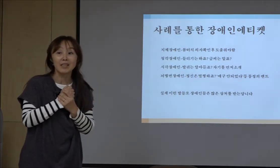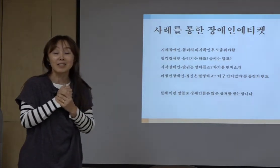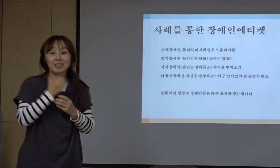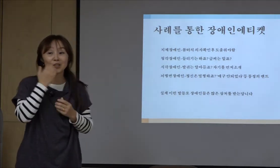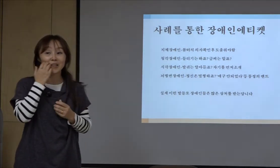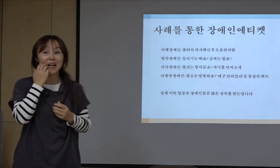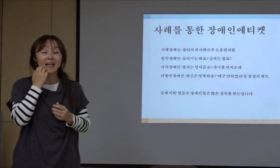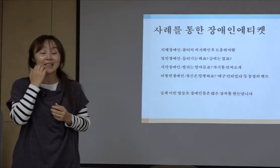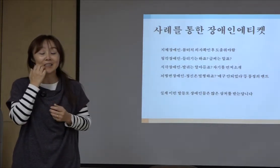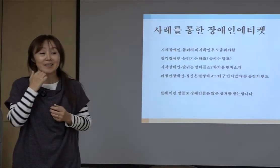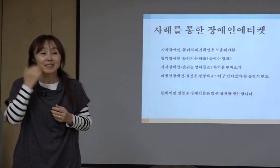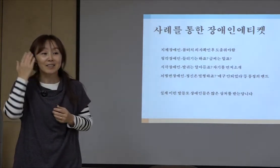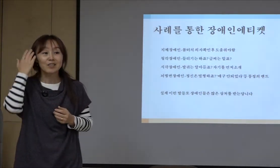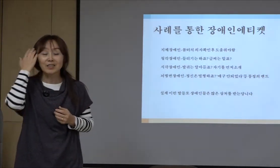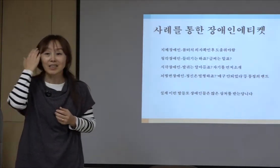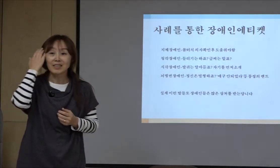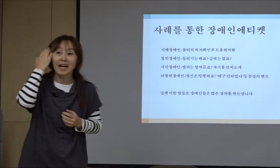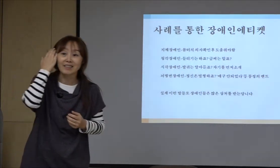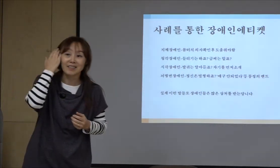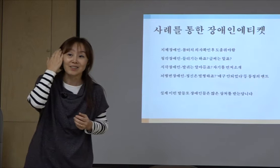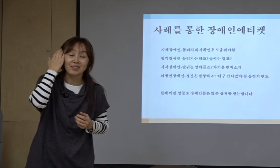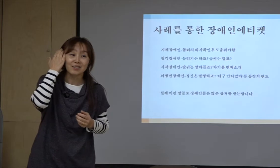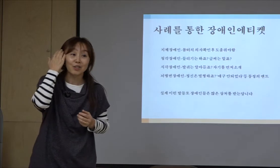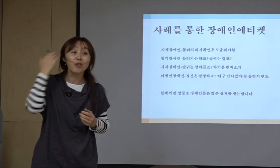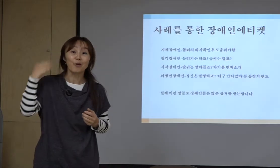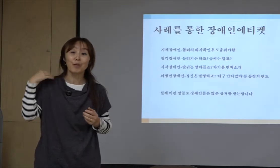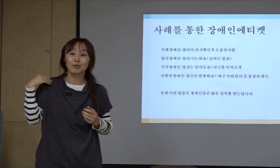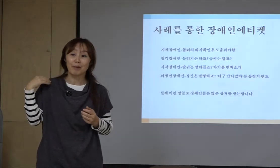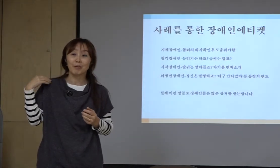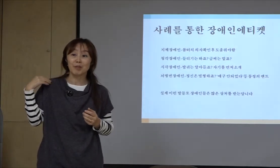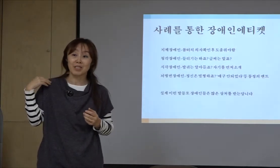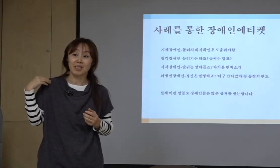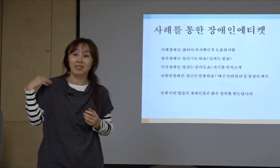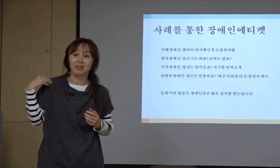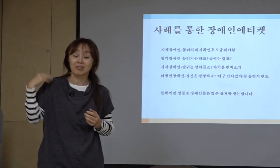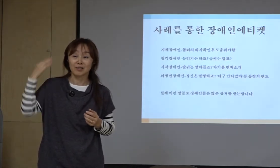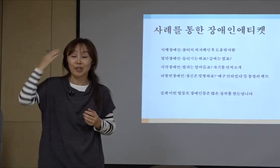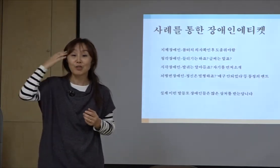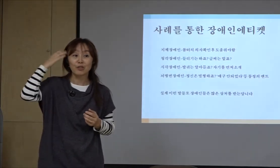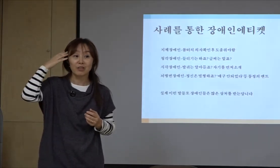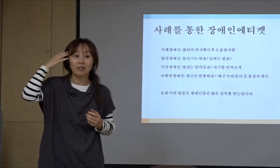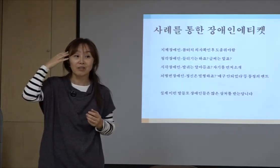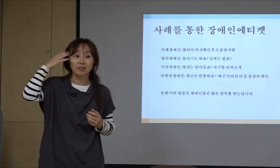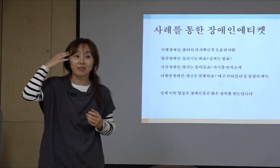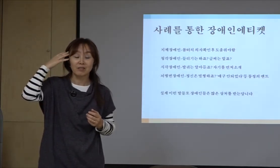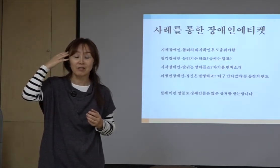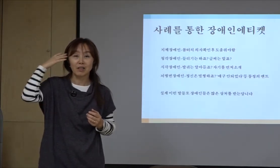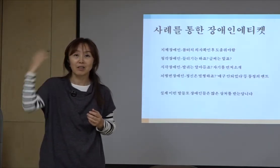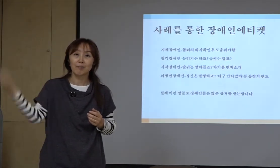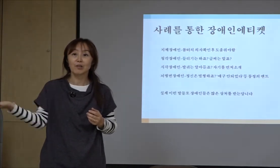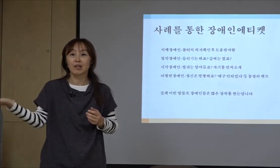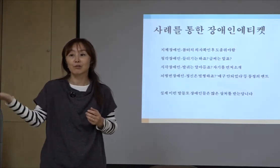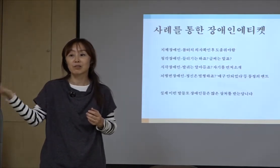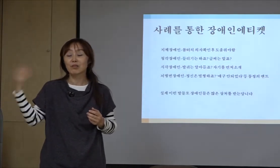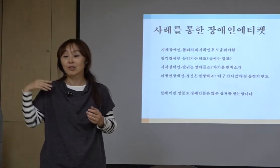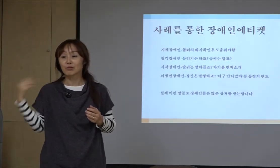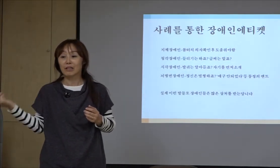장애인이 저기가 지적장애인이 아니에요. 저희 엄마도 내병변 장애예요. 그 뇌출혈 한번 나가고 쓰러지고